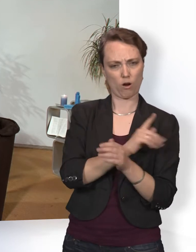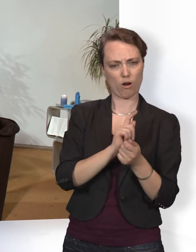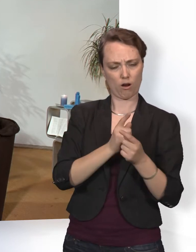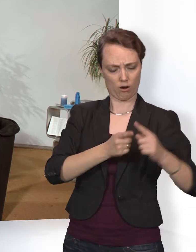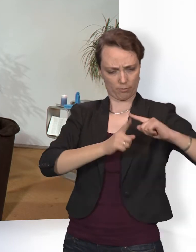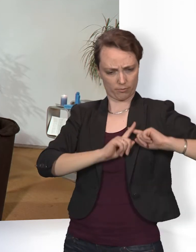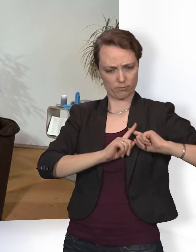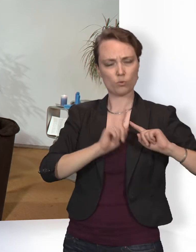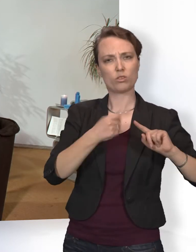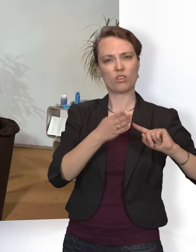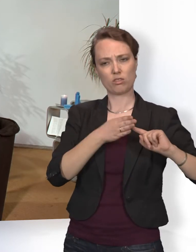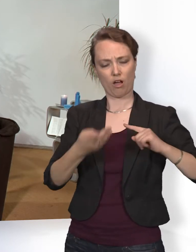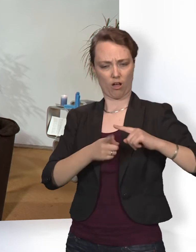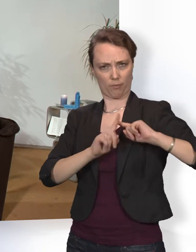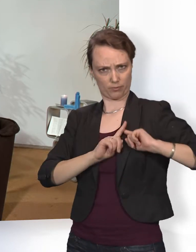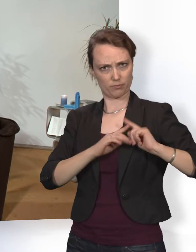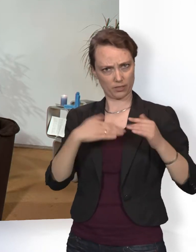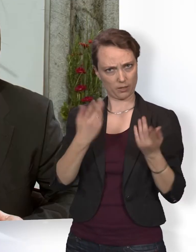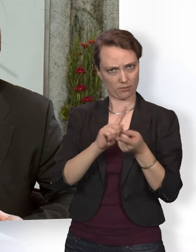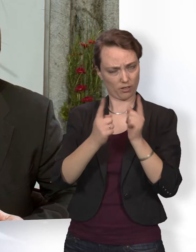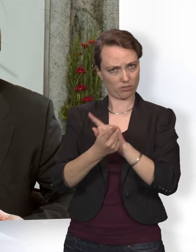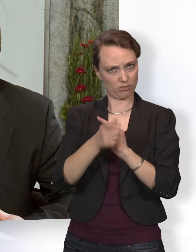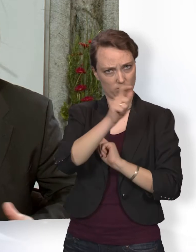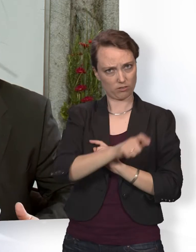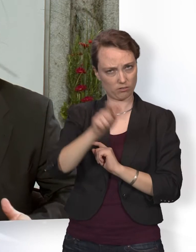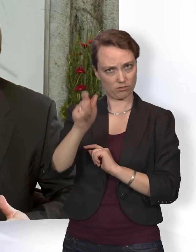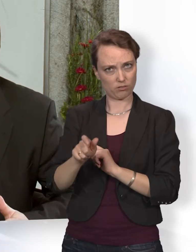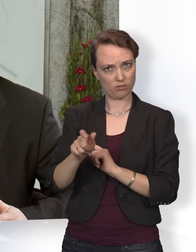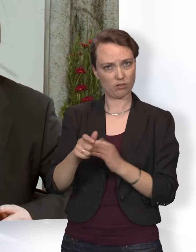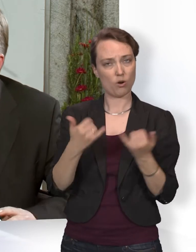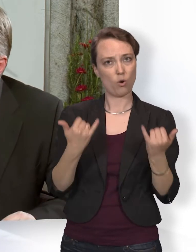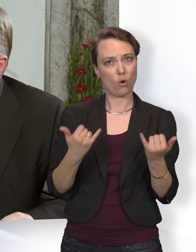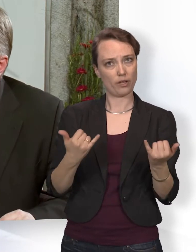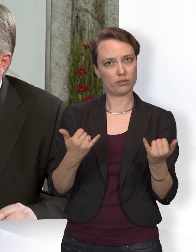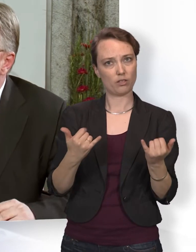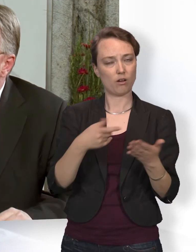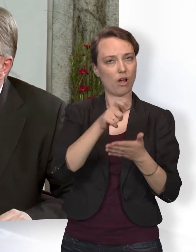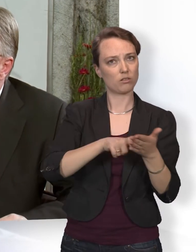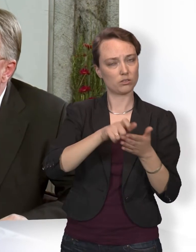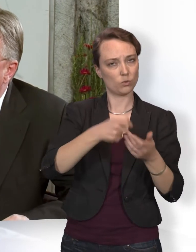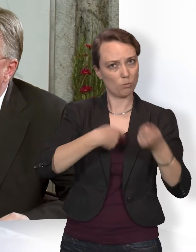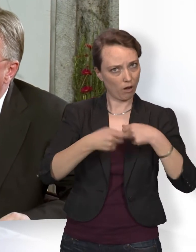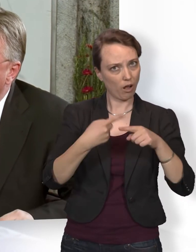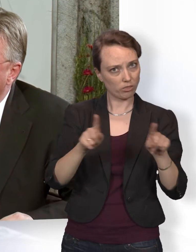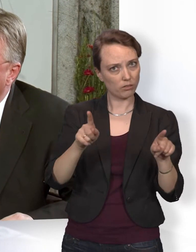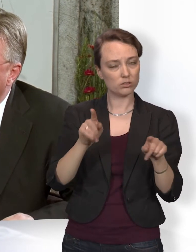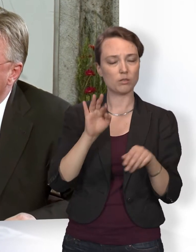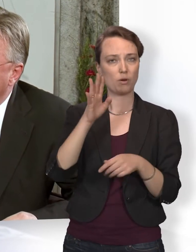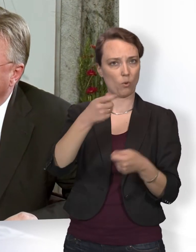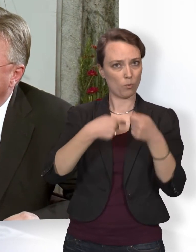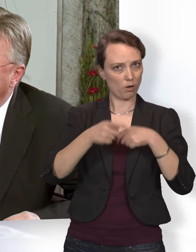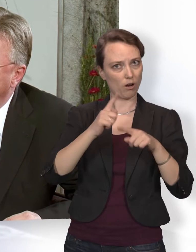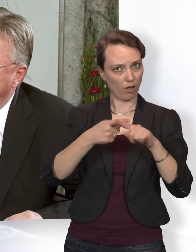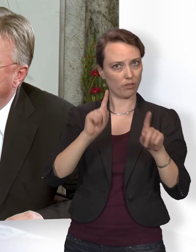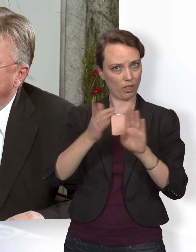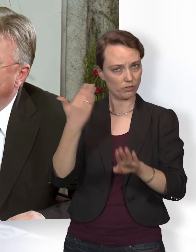und einen Norman Rentrop nach der Bekehrung. Sie gehen heute anders mit den Aktien um, mit den Millionen als